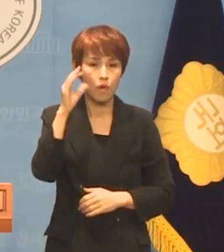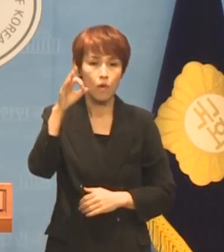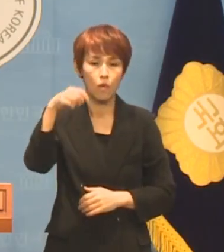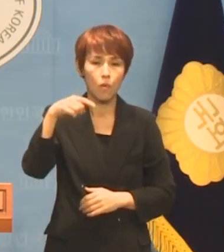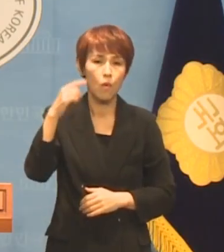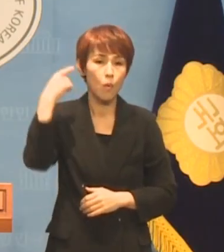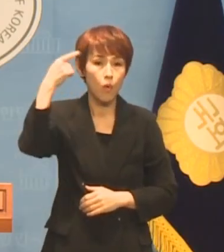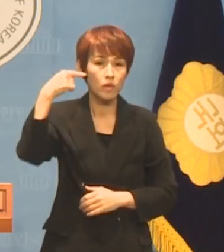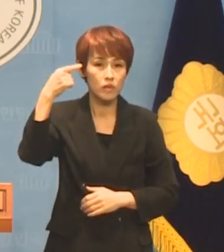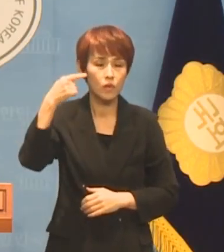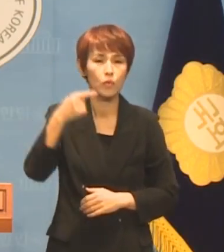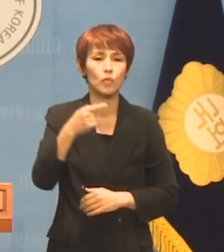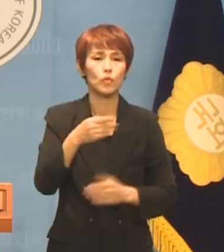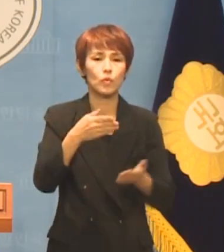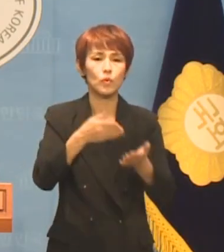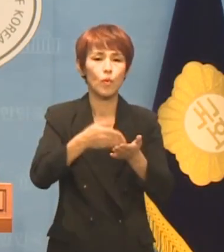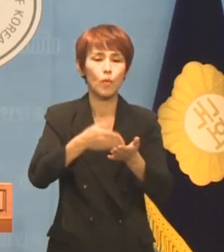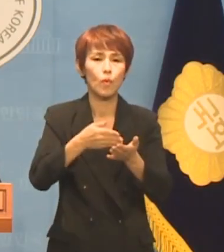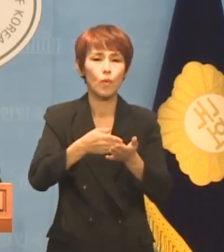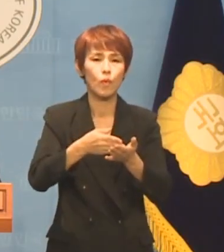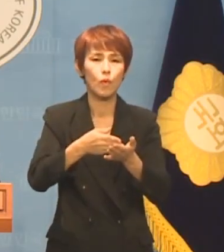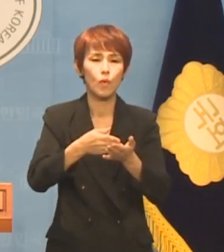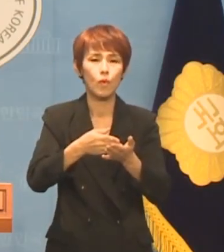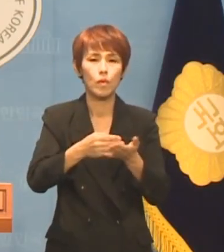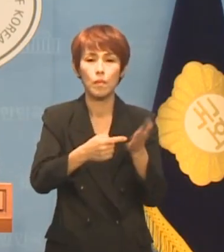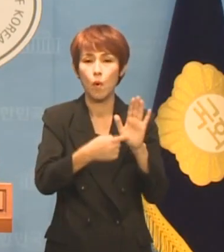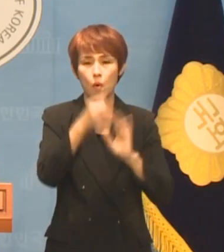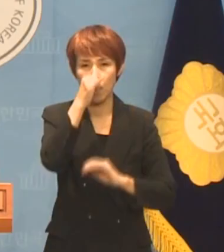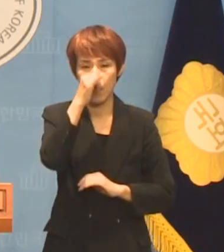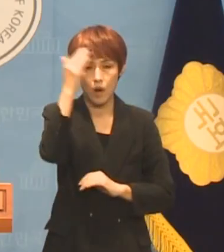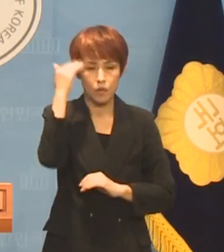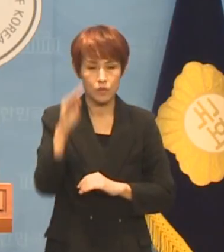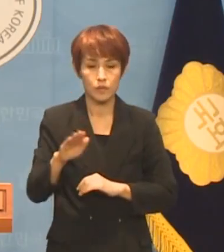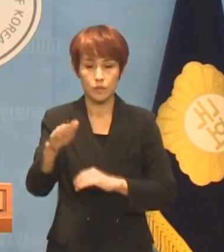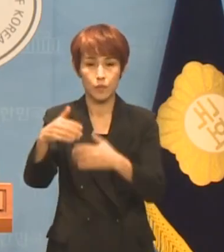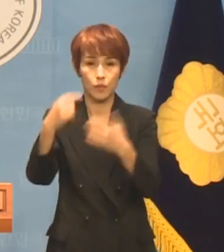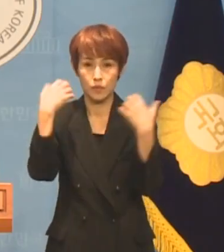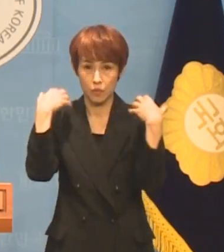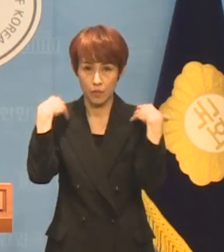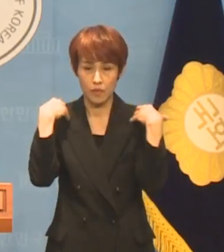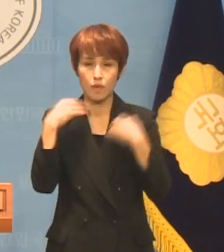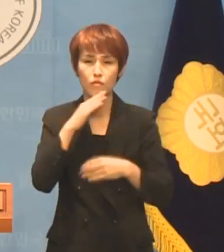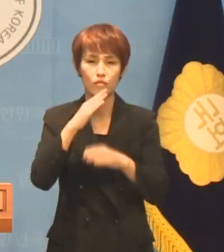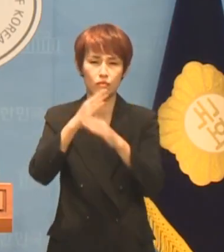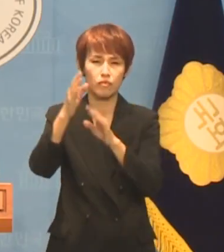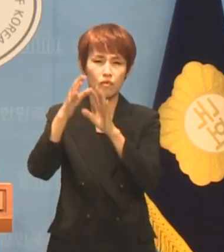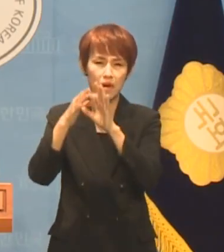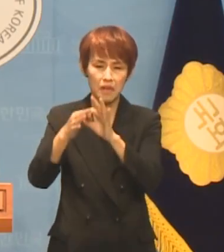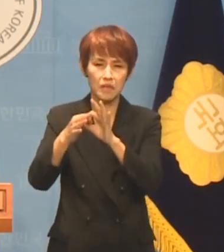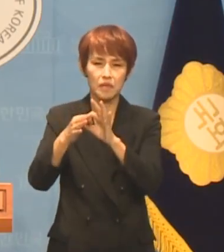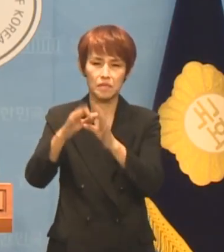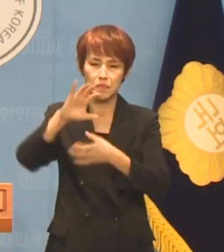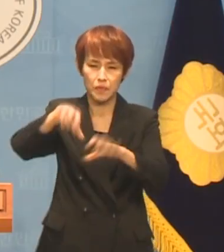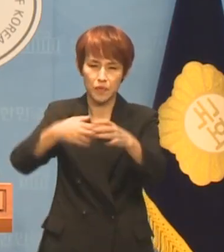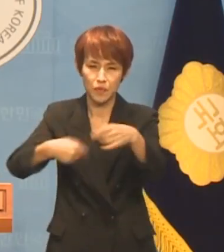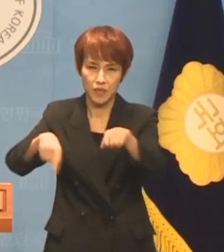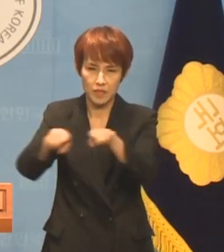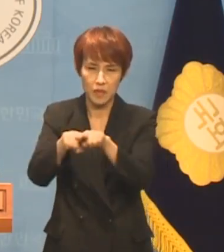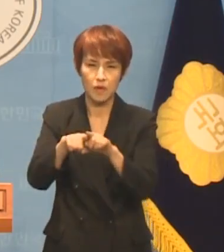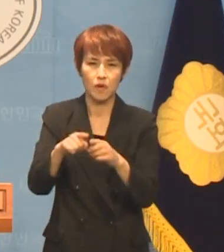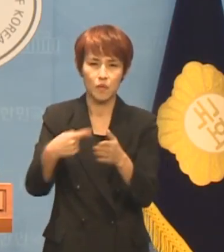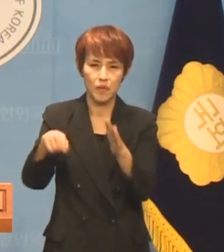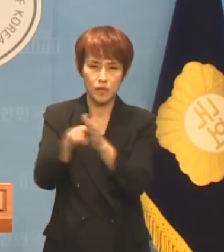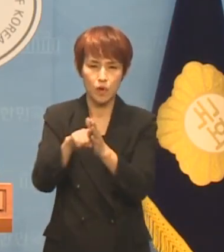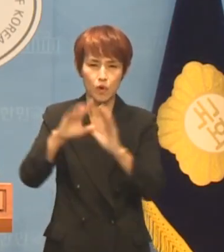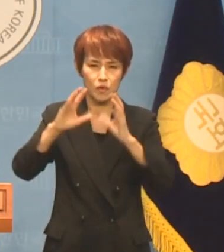톡이라는 톡쇼가 하나 있습니다. 한국 진보정권 대북정책 전환위에 동맹 희생할 것, 주한미군 철수